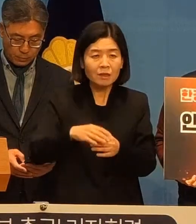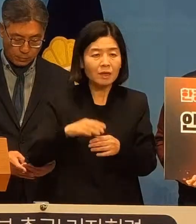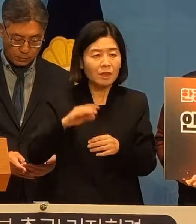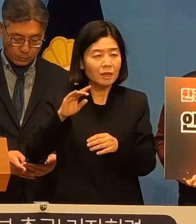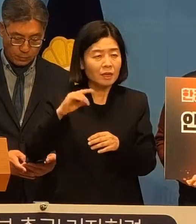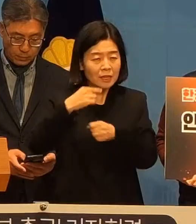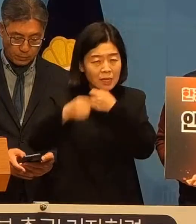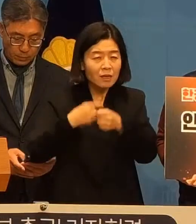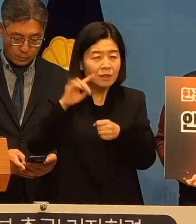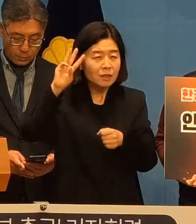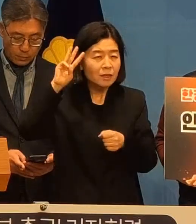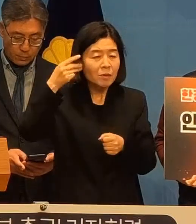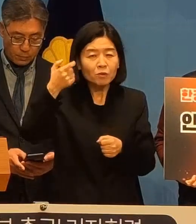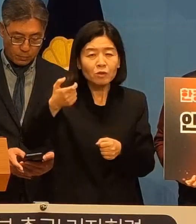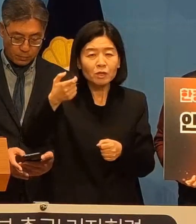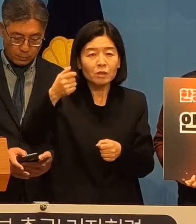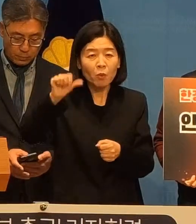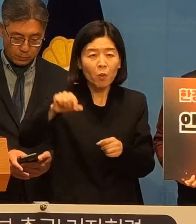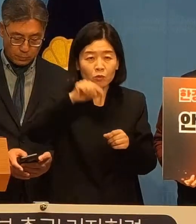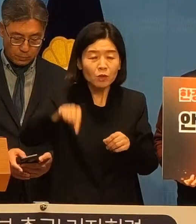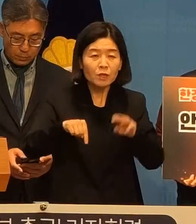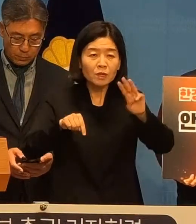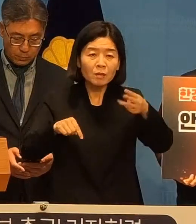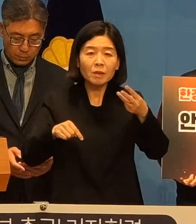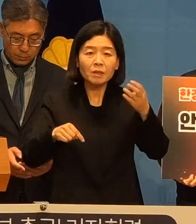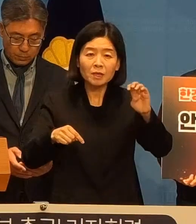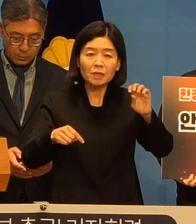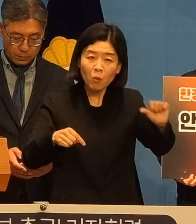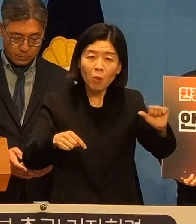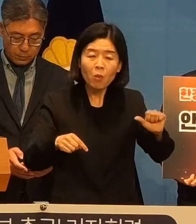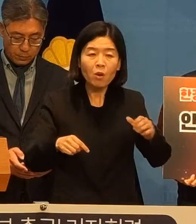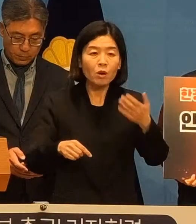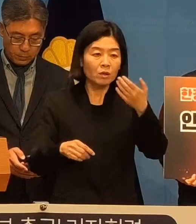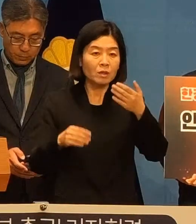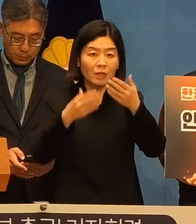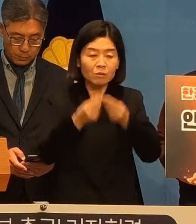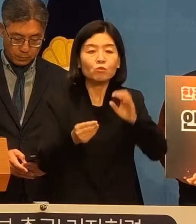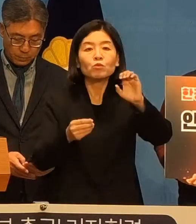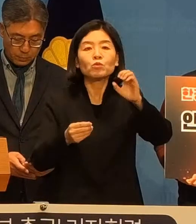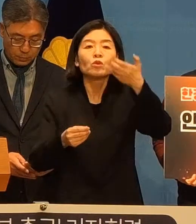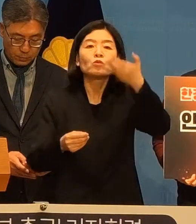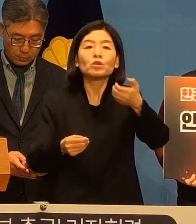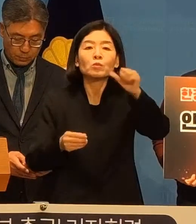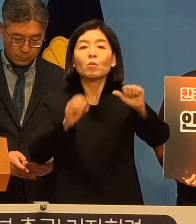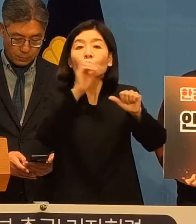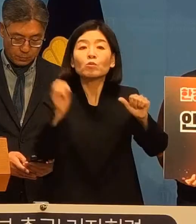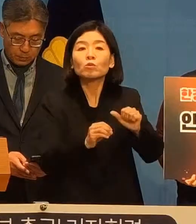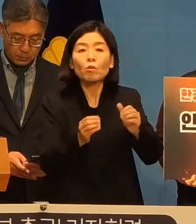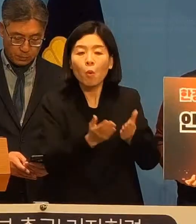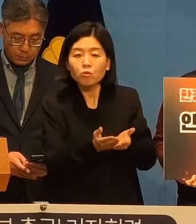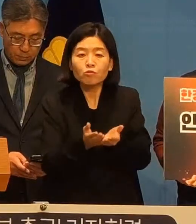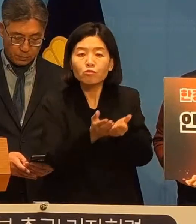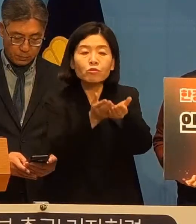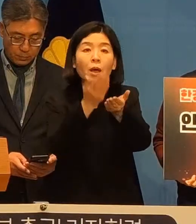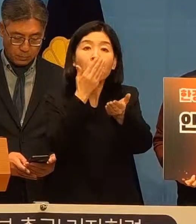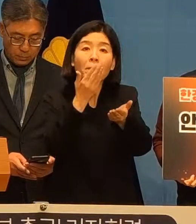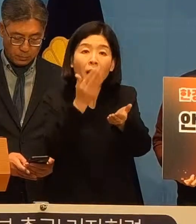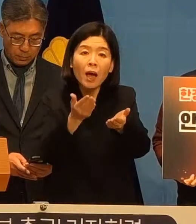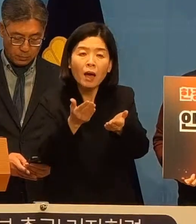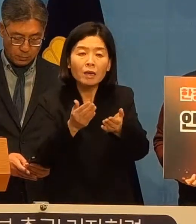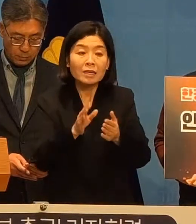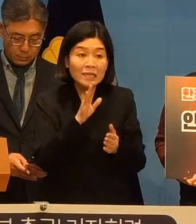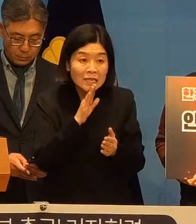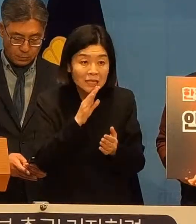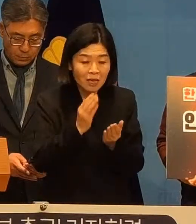중에 345일, 그러니까 95% 가까이가 운행이 가능하다고 이야기를 했지만은 실제로